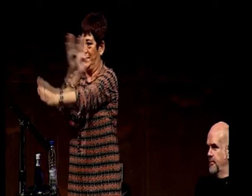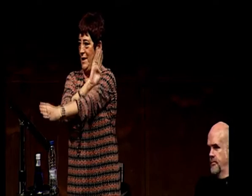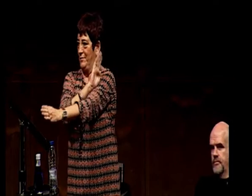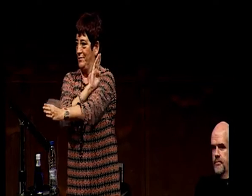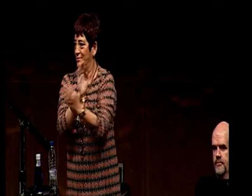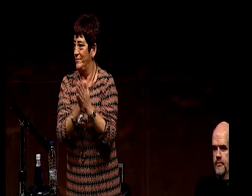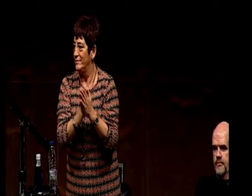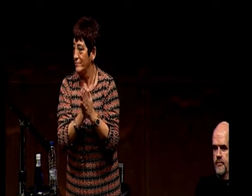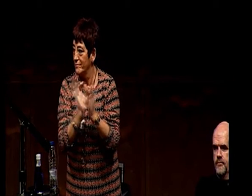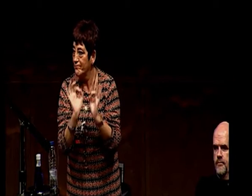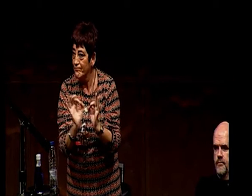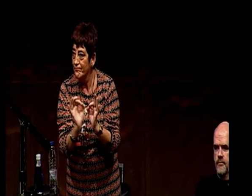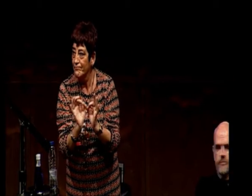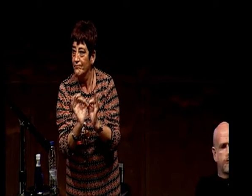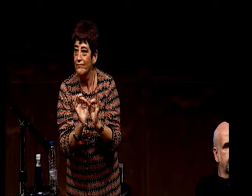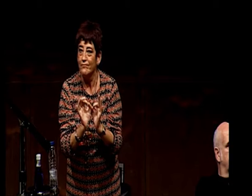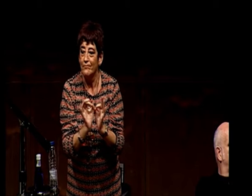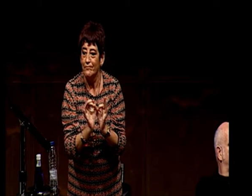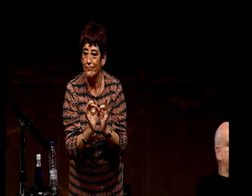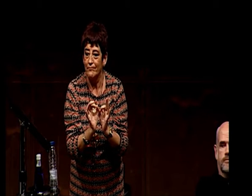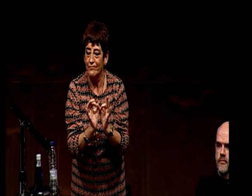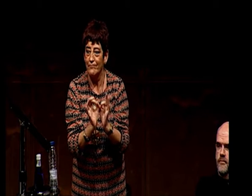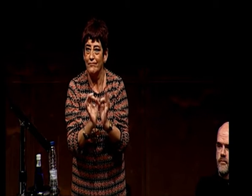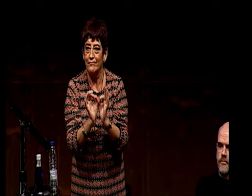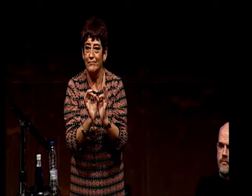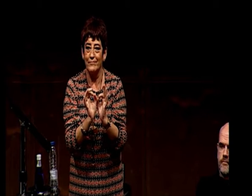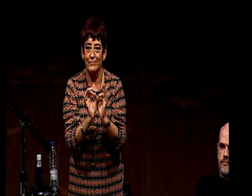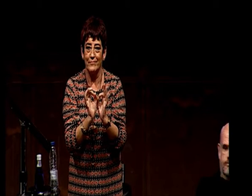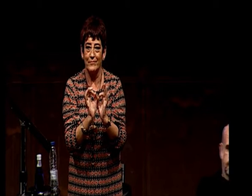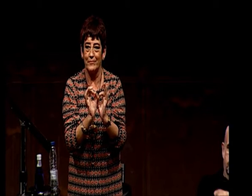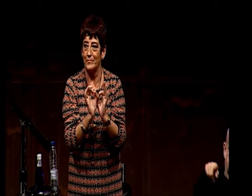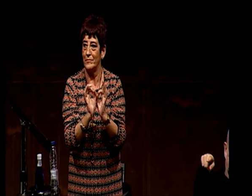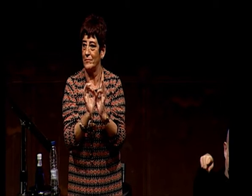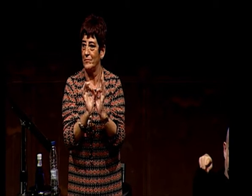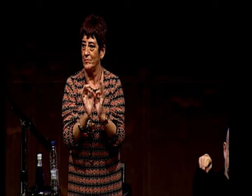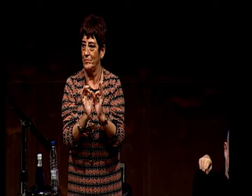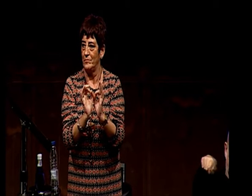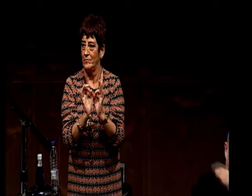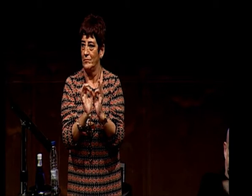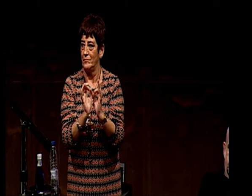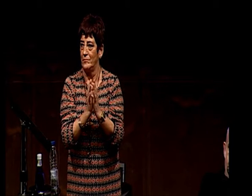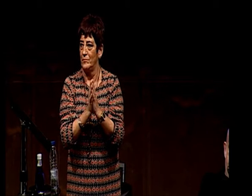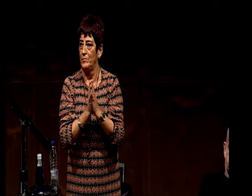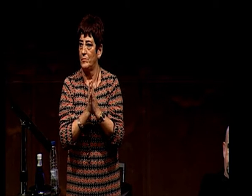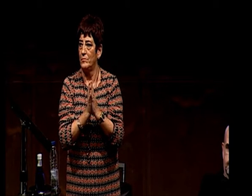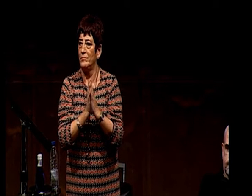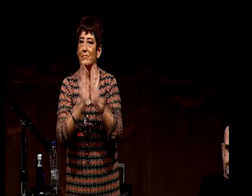vais a colocar todos en fila allí me siento